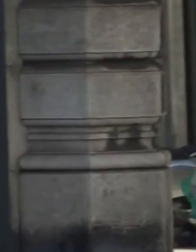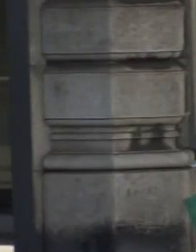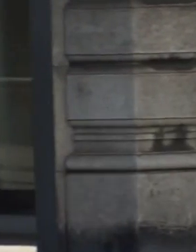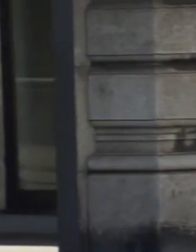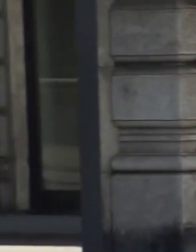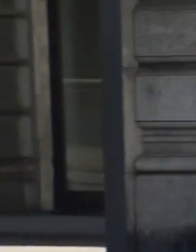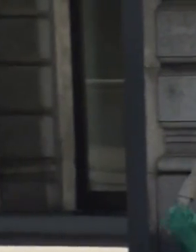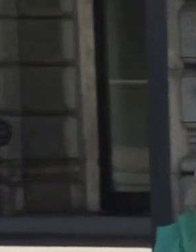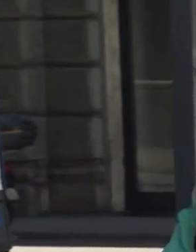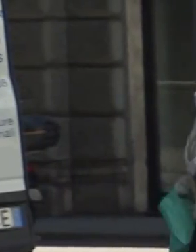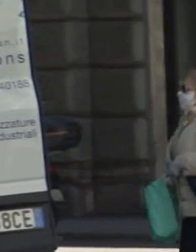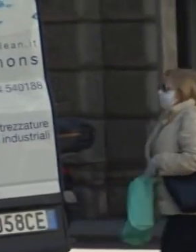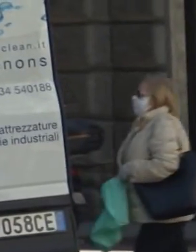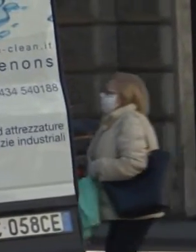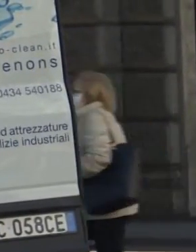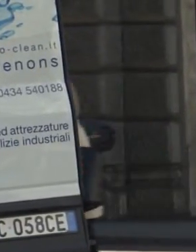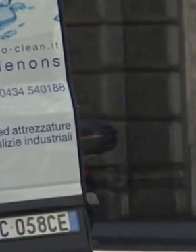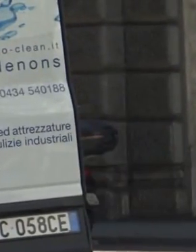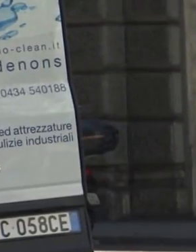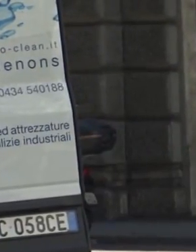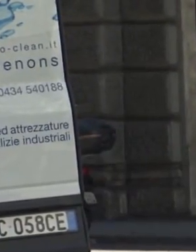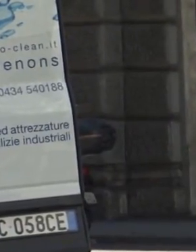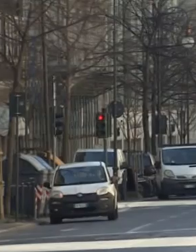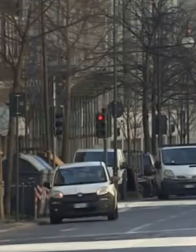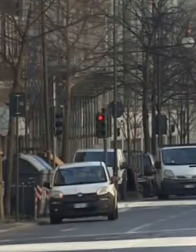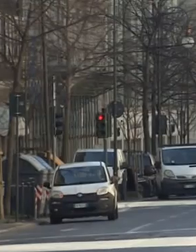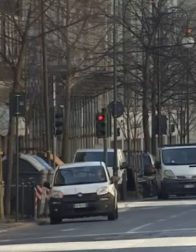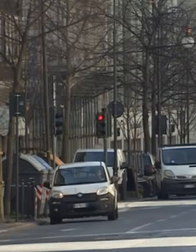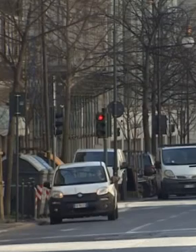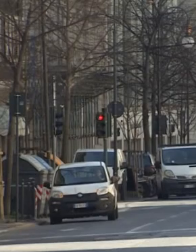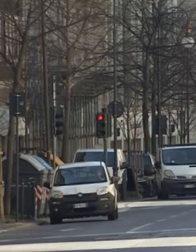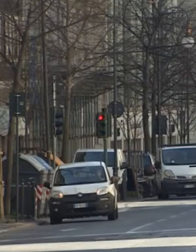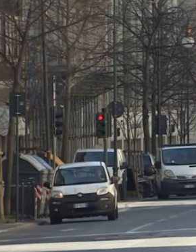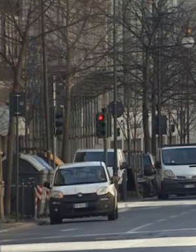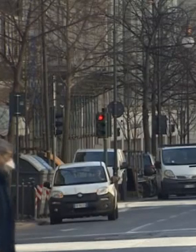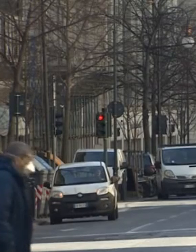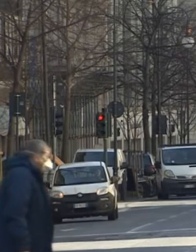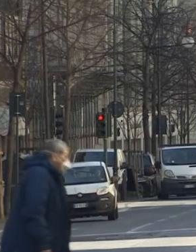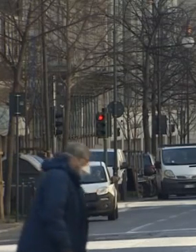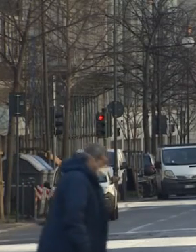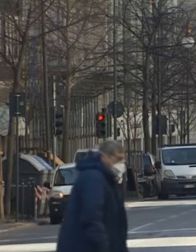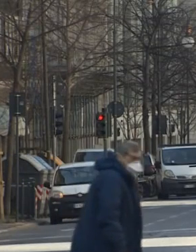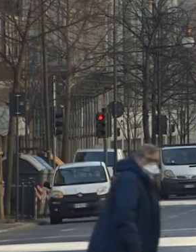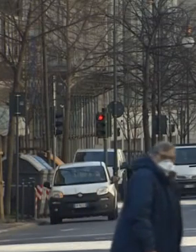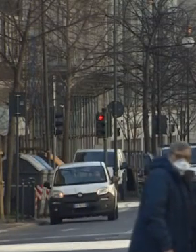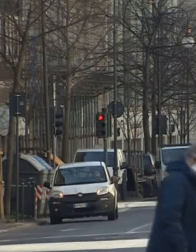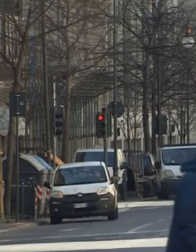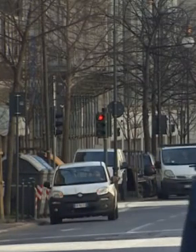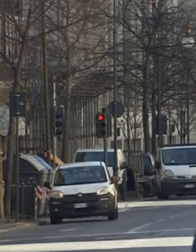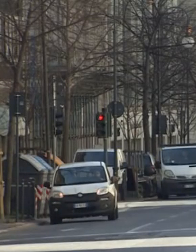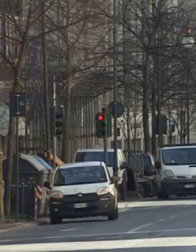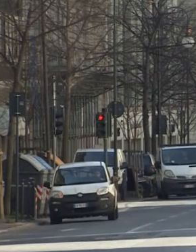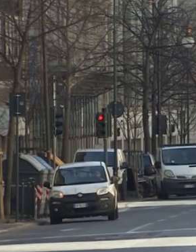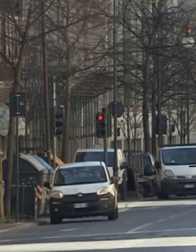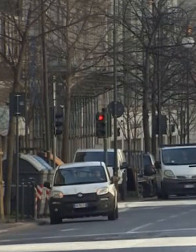estranei, dai non conviventi. Per l'attività sportiva e di almeno 1 metro per ogni